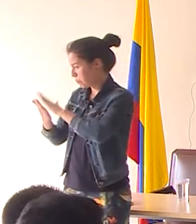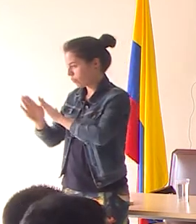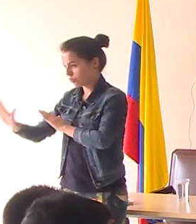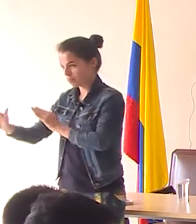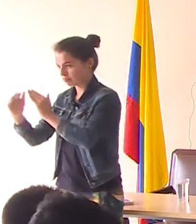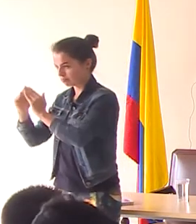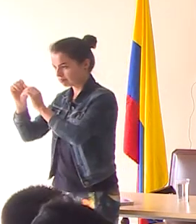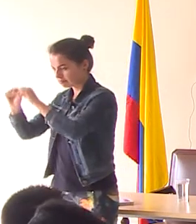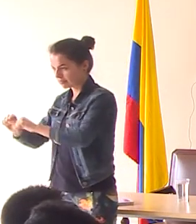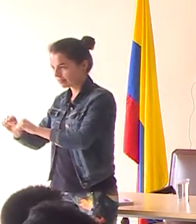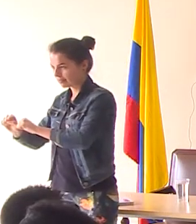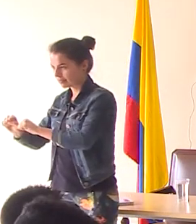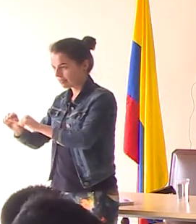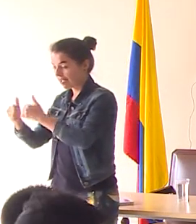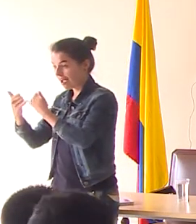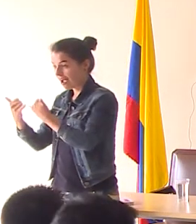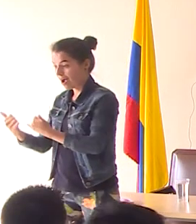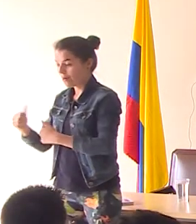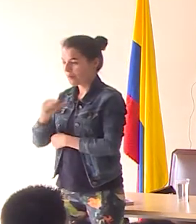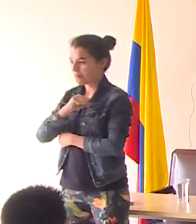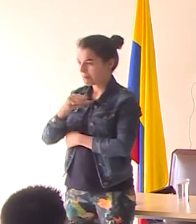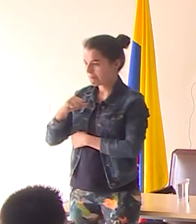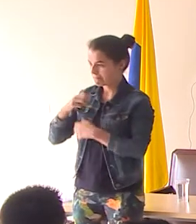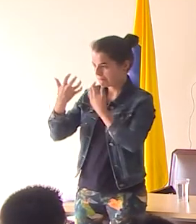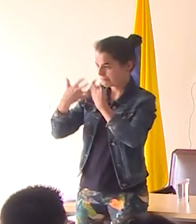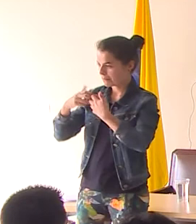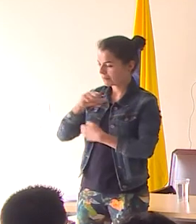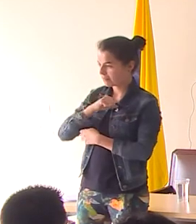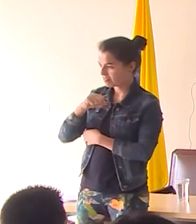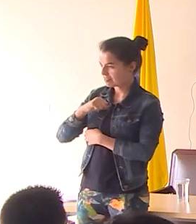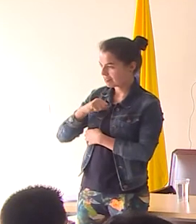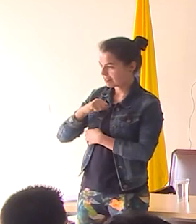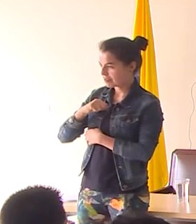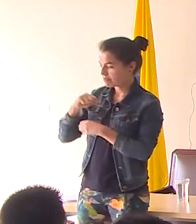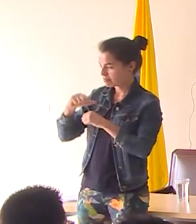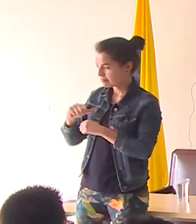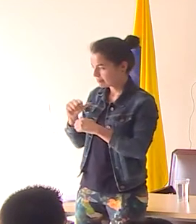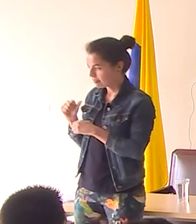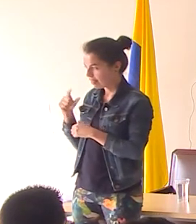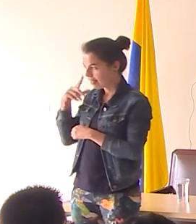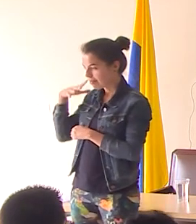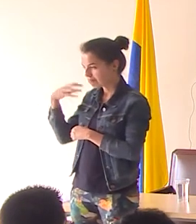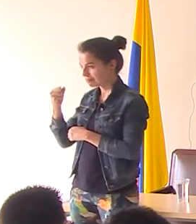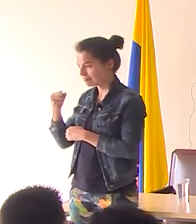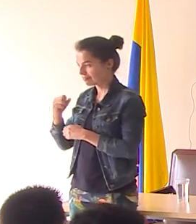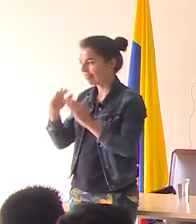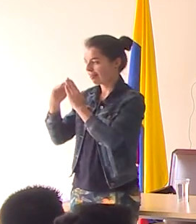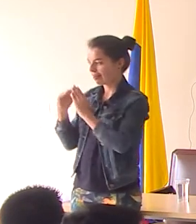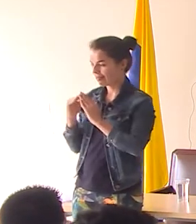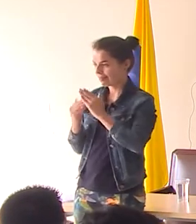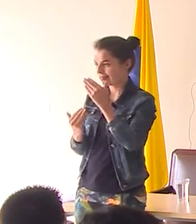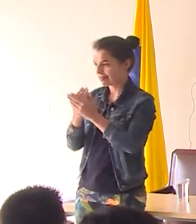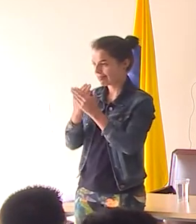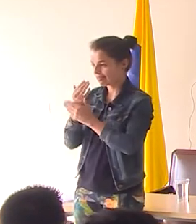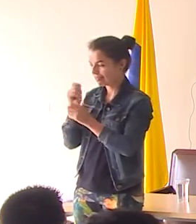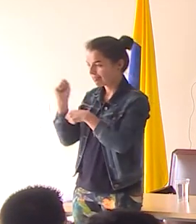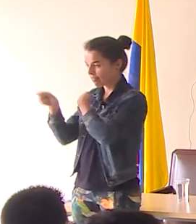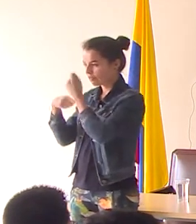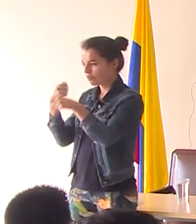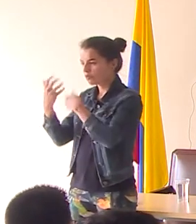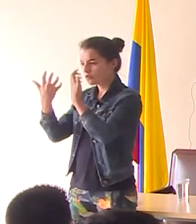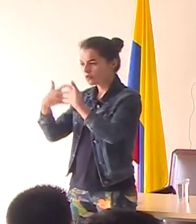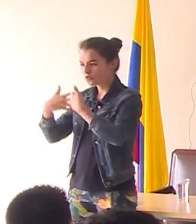empresa privada y por procesos especulativos de vivienda básicamente cómo funcionan